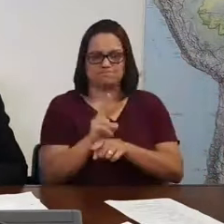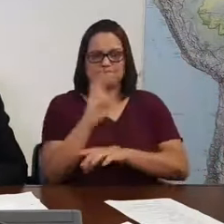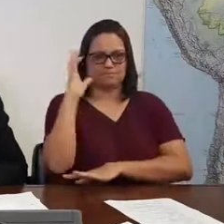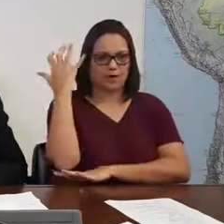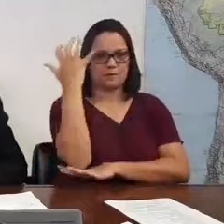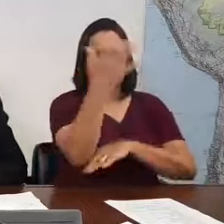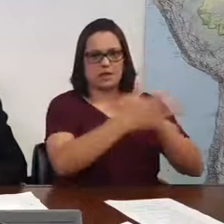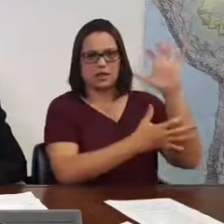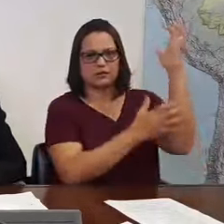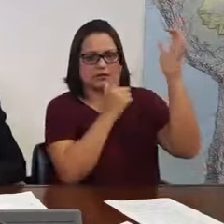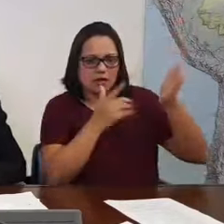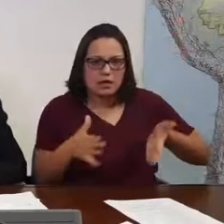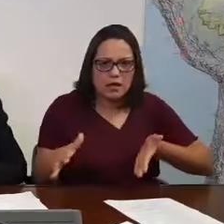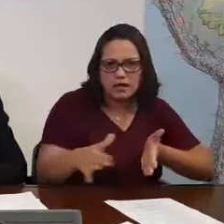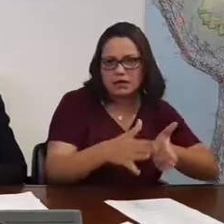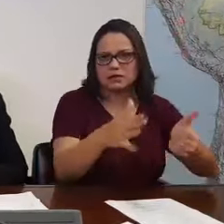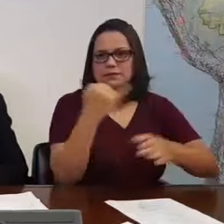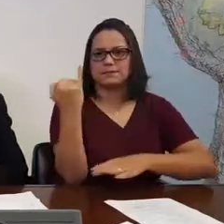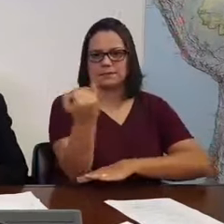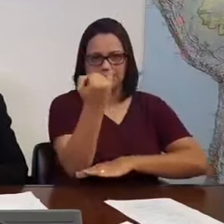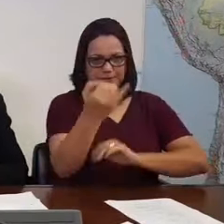ser mais